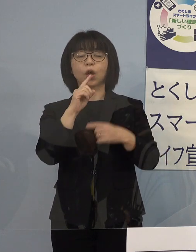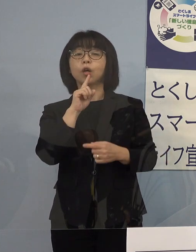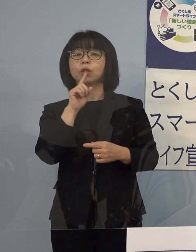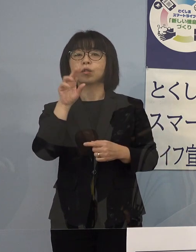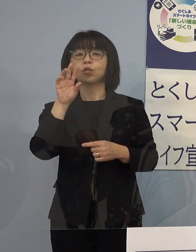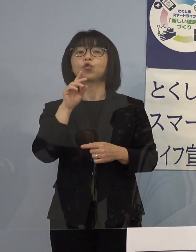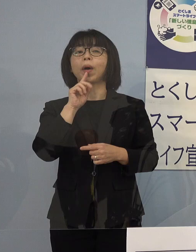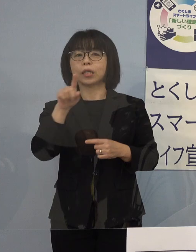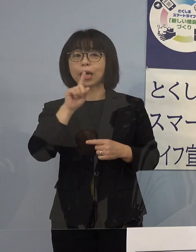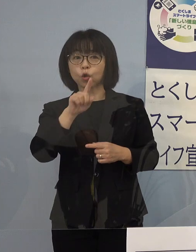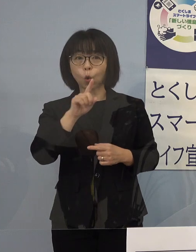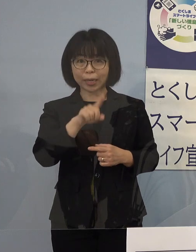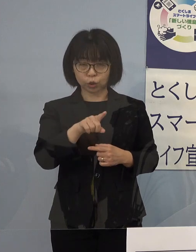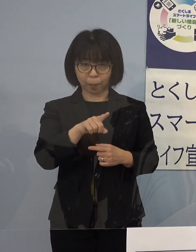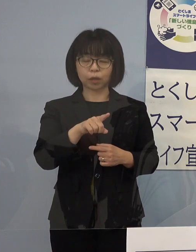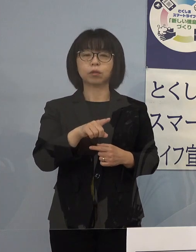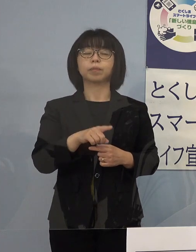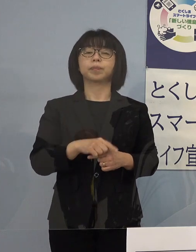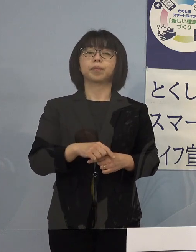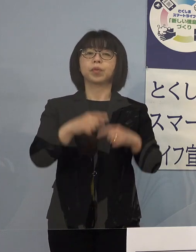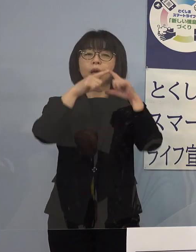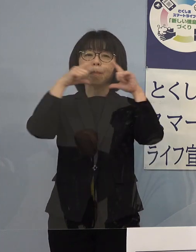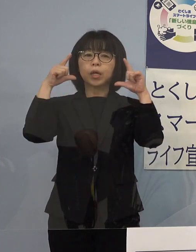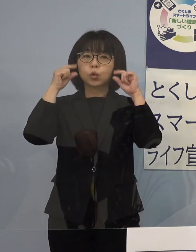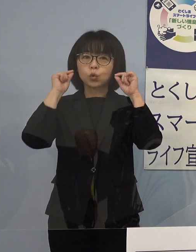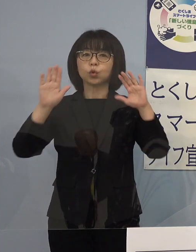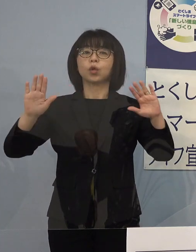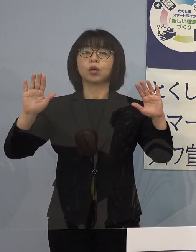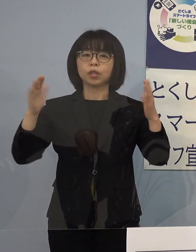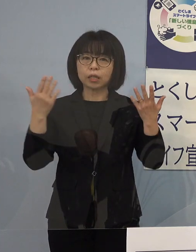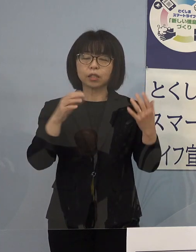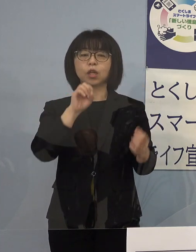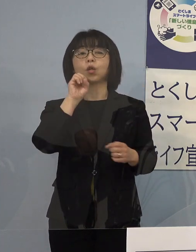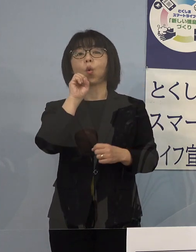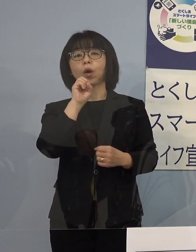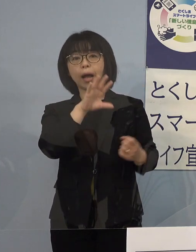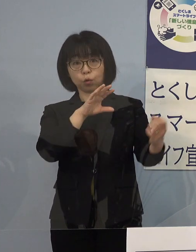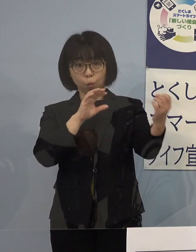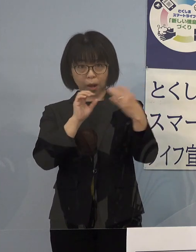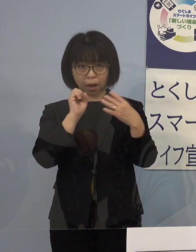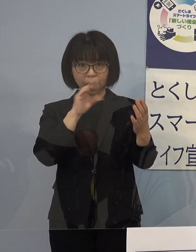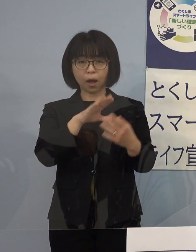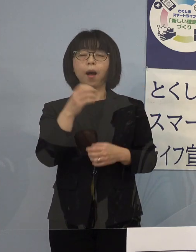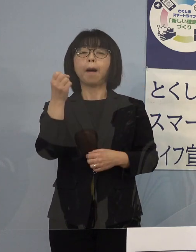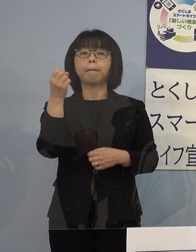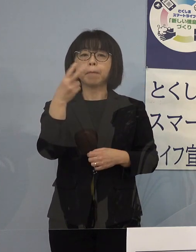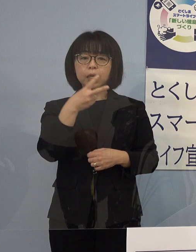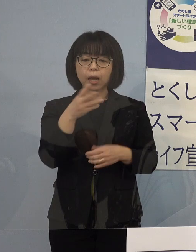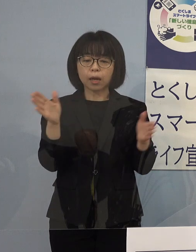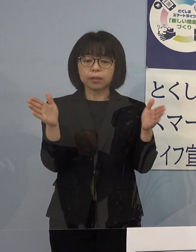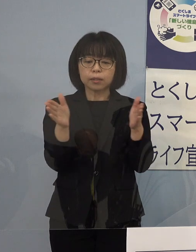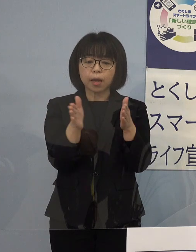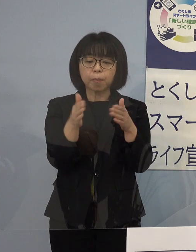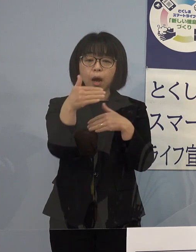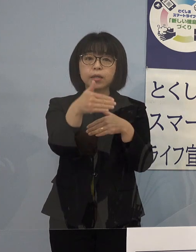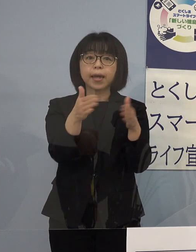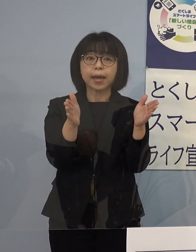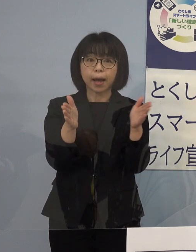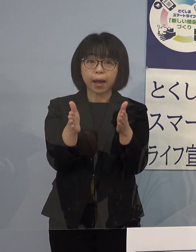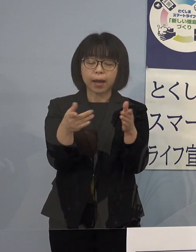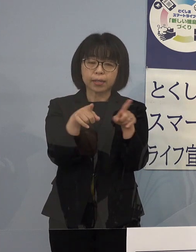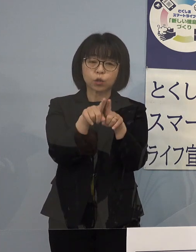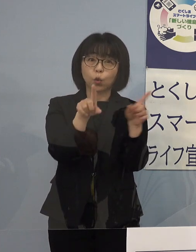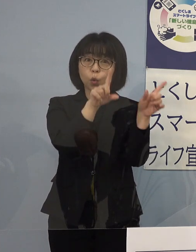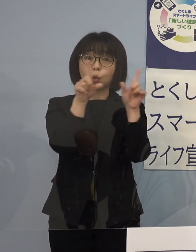しまう。言うまでもなくマスクなしでの会話、また狭い空間での共同生活、よく大